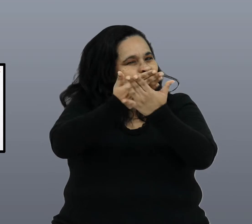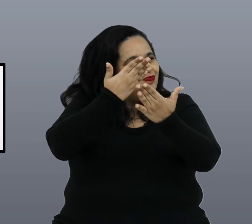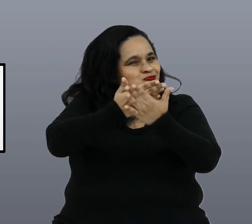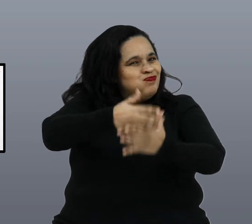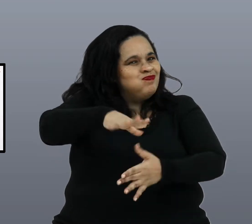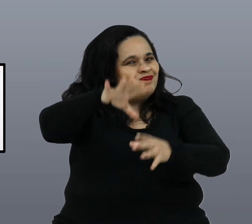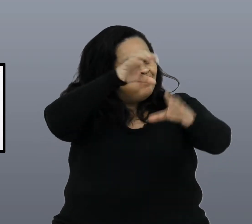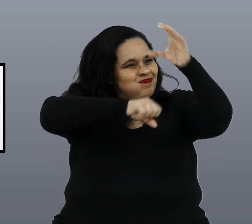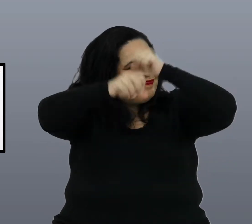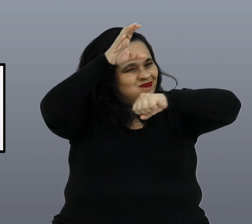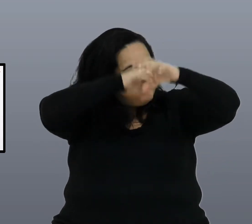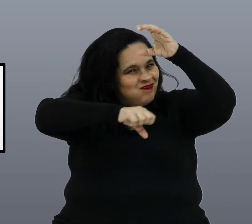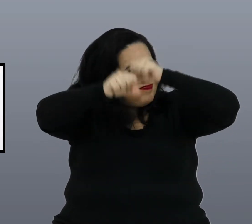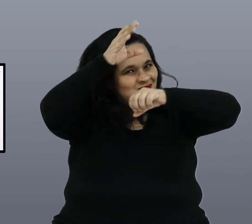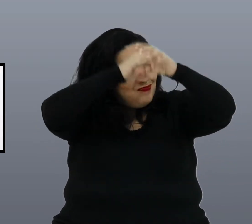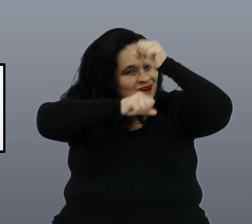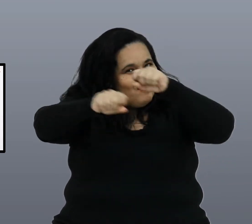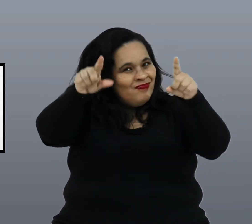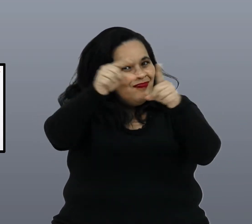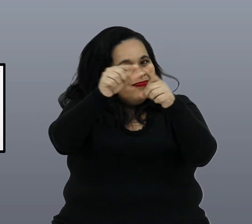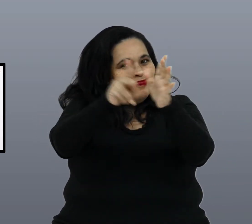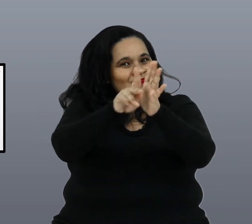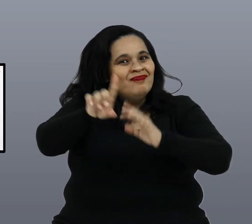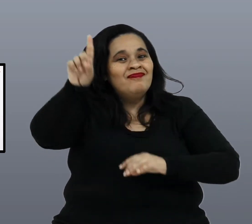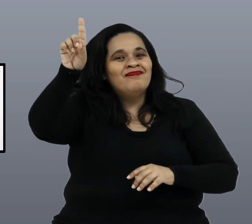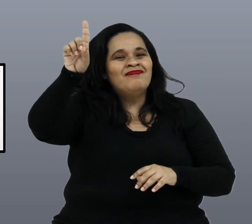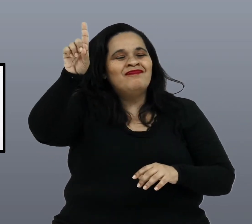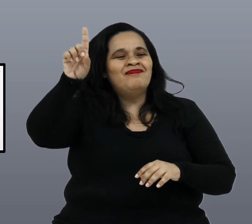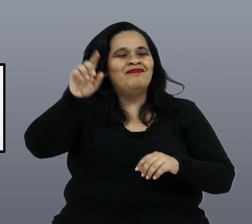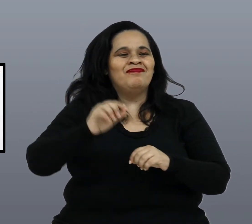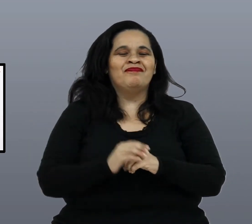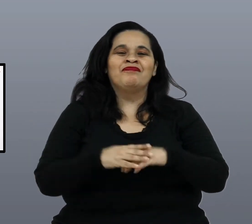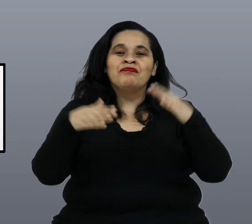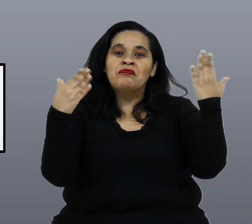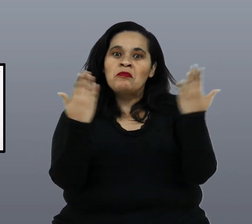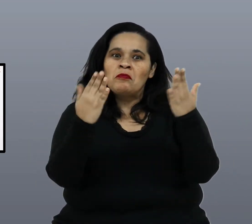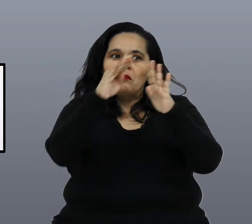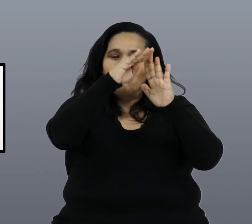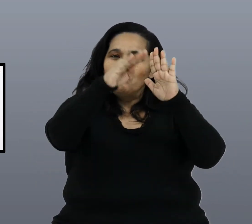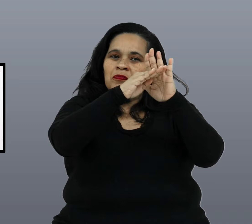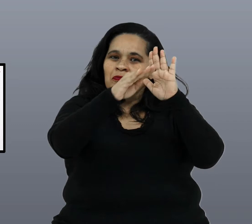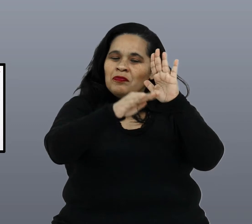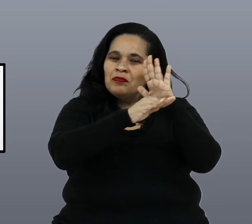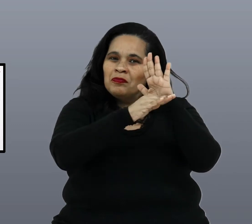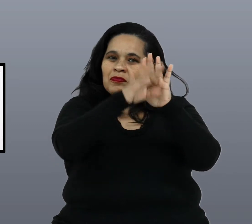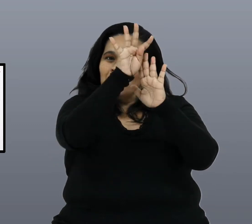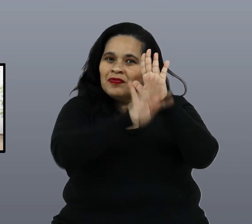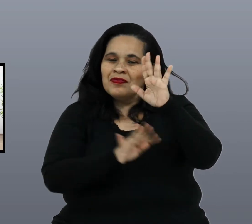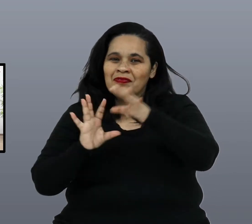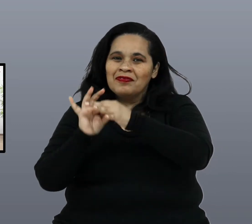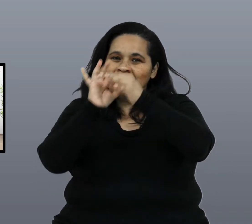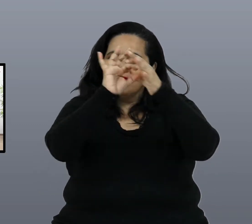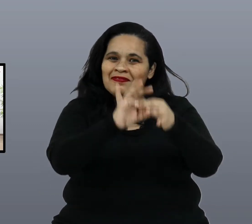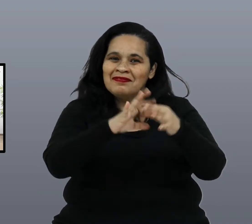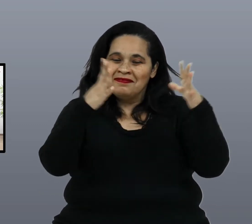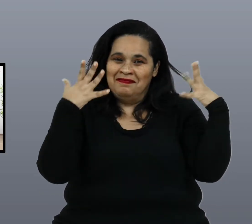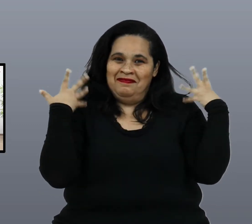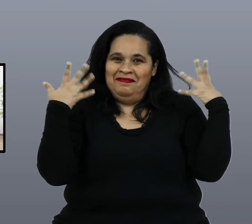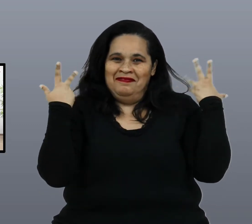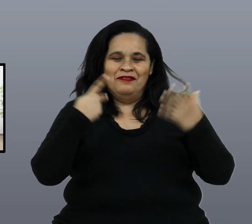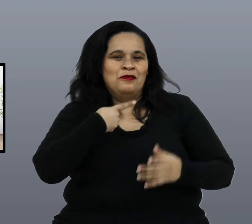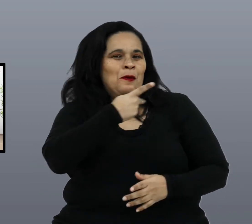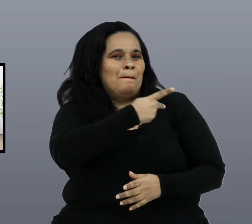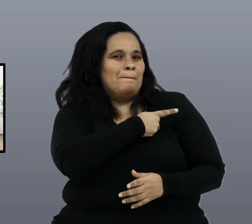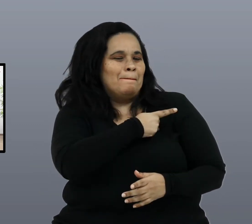edificada pelo programa Texto e Contexto. No programa Texto e Contexto de hoje, nós temos a alegria de ter aqui conosco